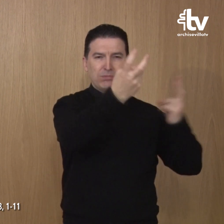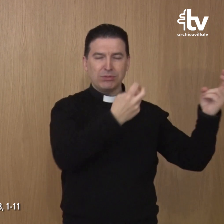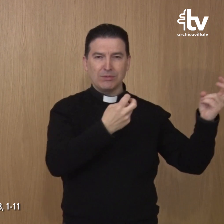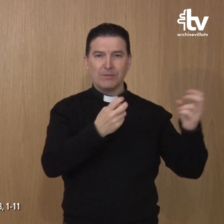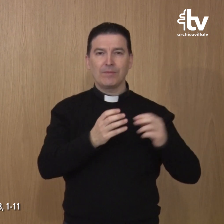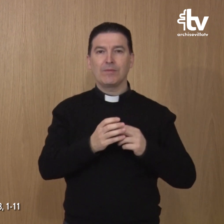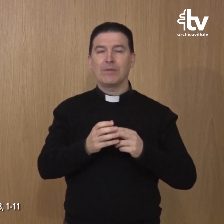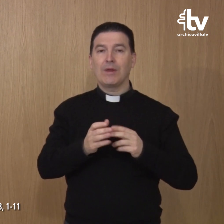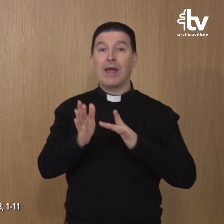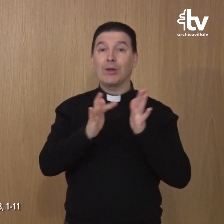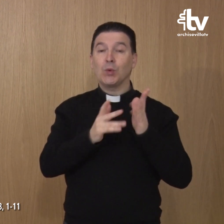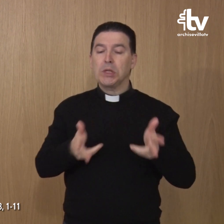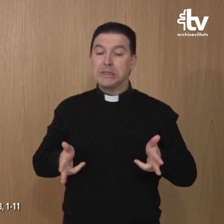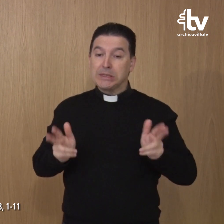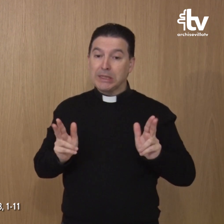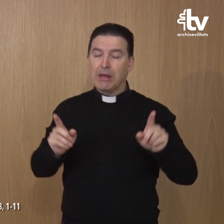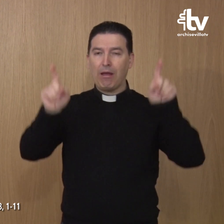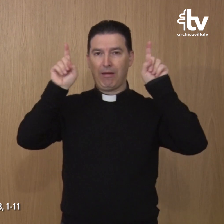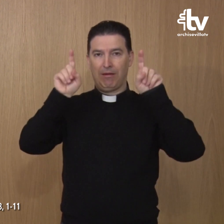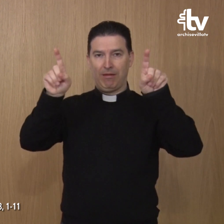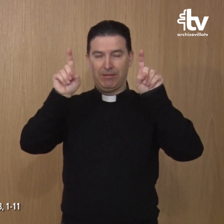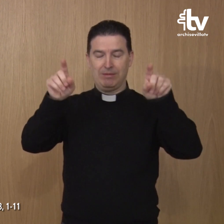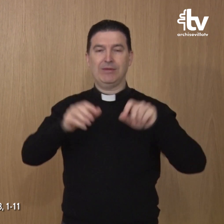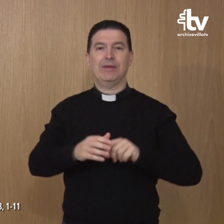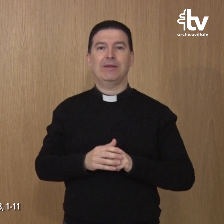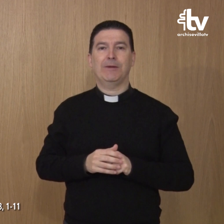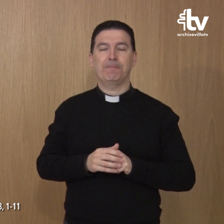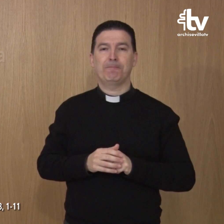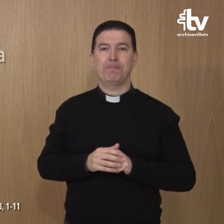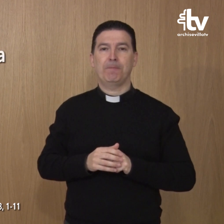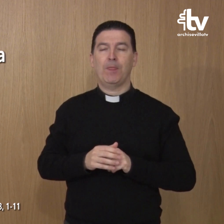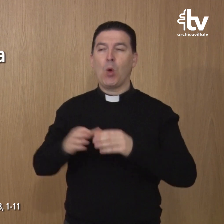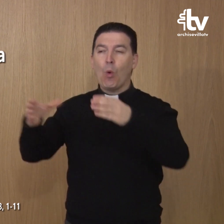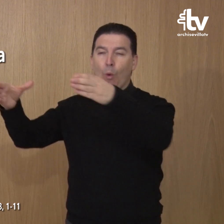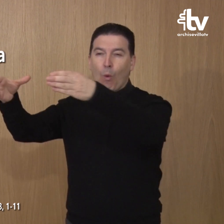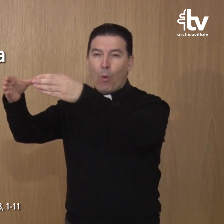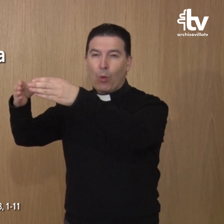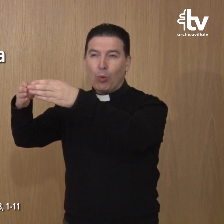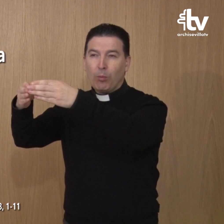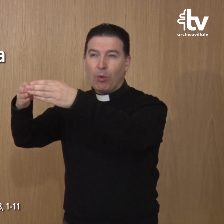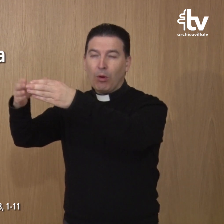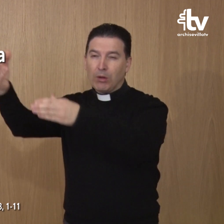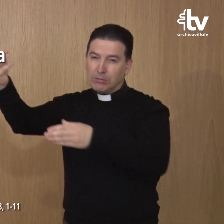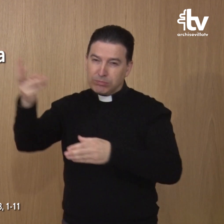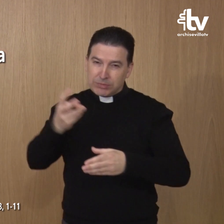acudía a él, y sentándose, les enseñaba. Los escribas y los fariseos